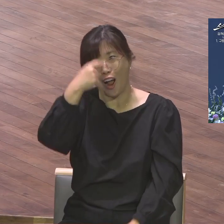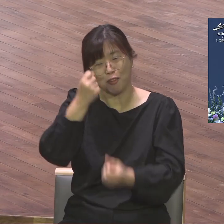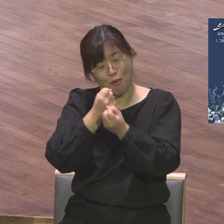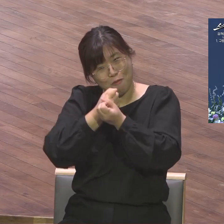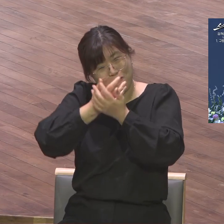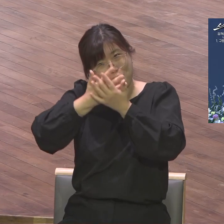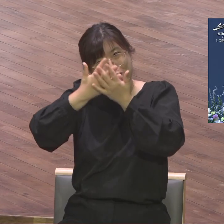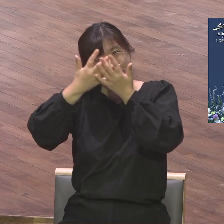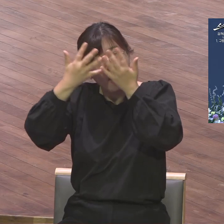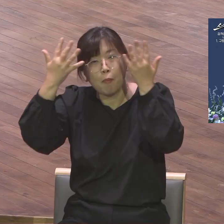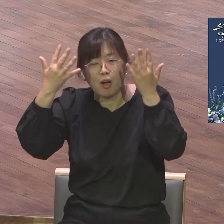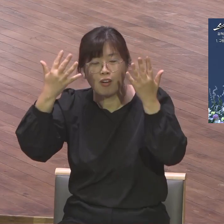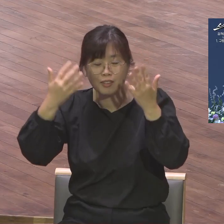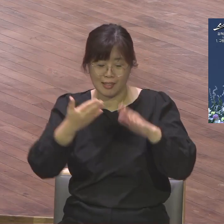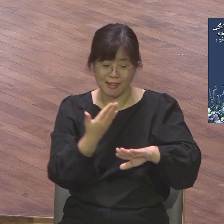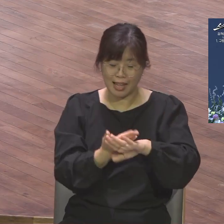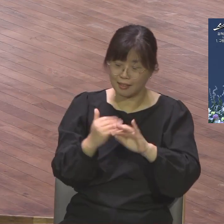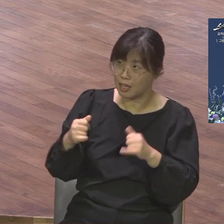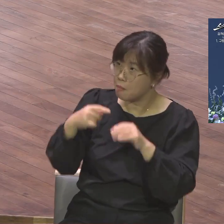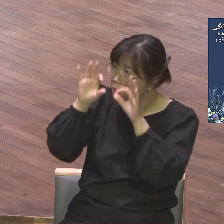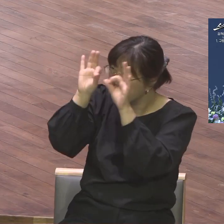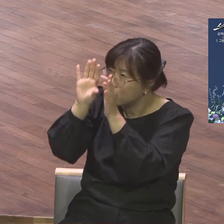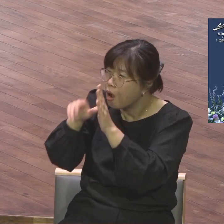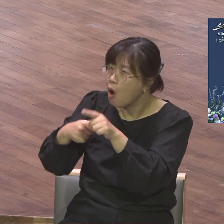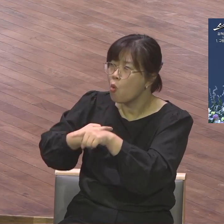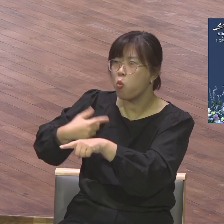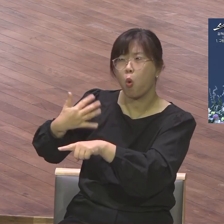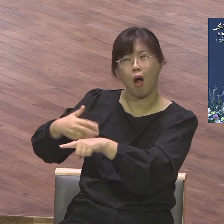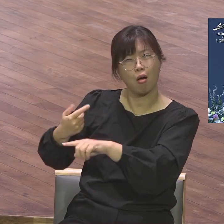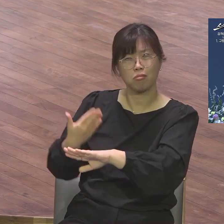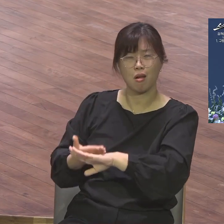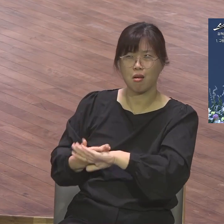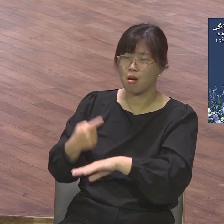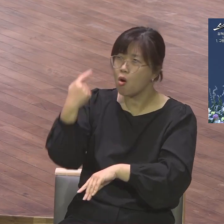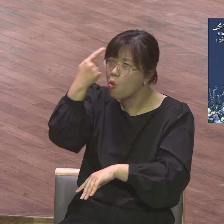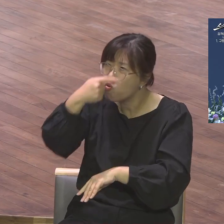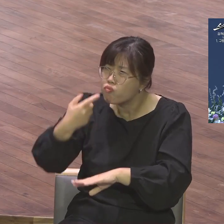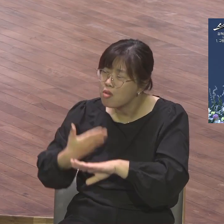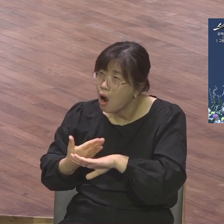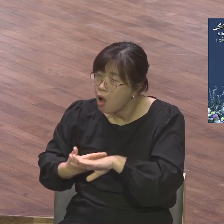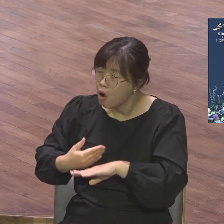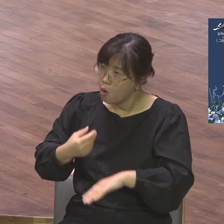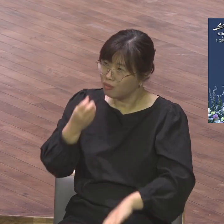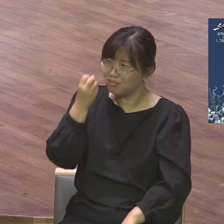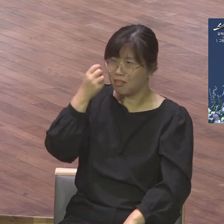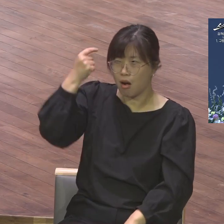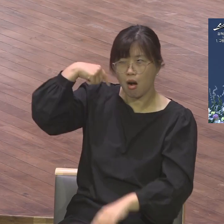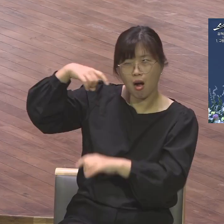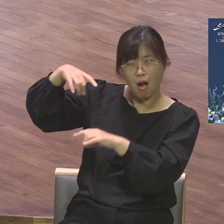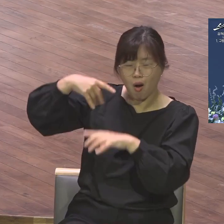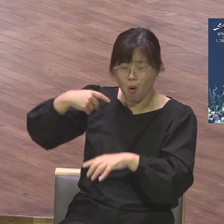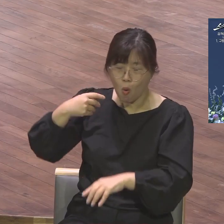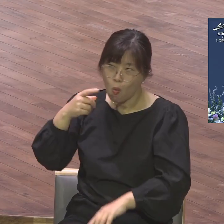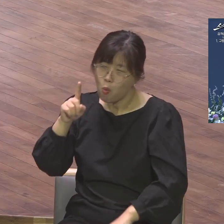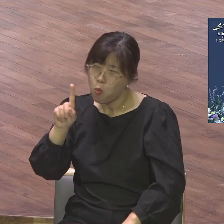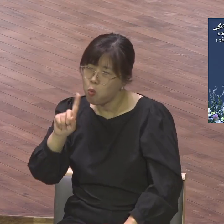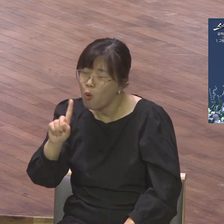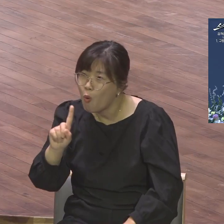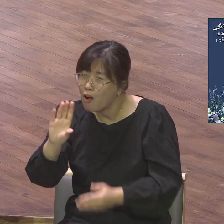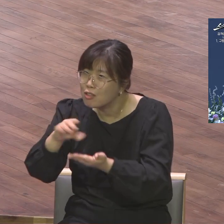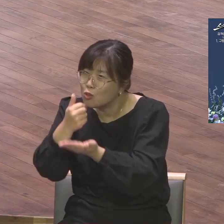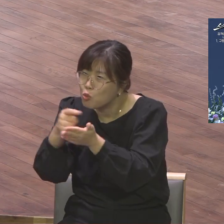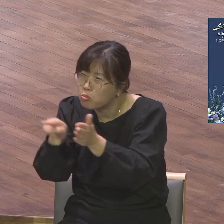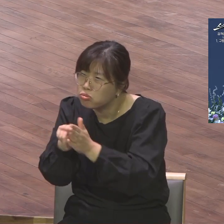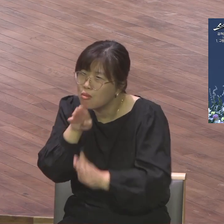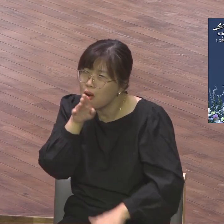달라. 얼굴이 달라. 그리스도 있는 다르다. 저 사람들은 다르다. 안티옥교회 교인들 저분들 달라. 그리스도 같아. 그리스도